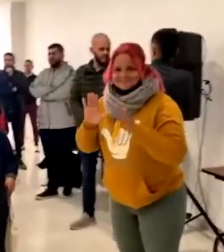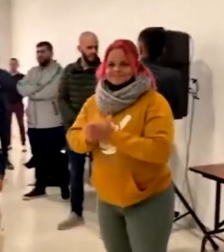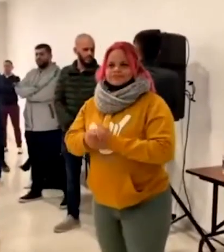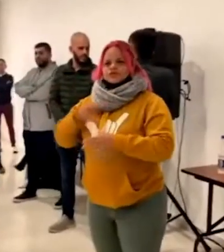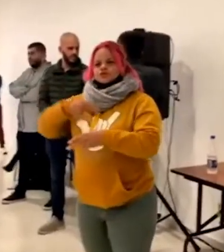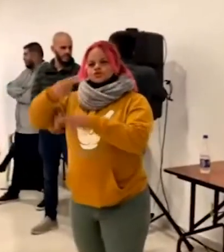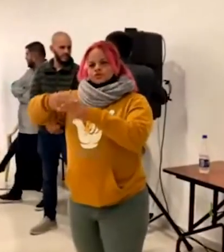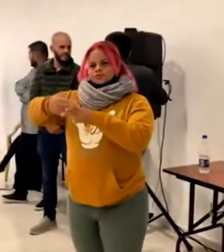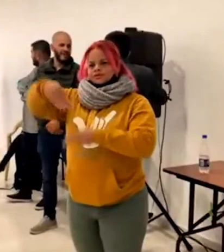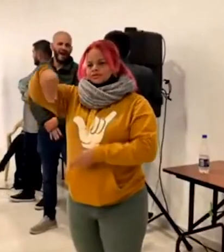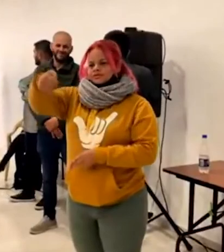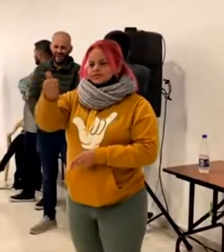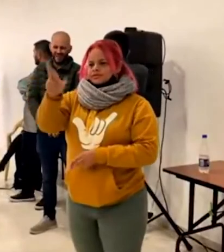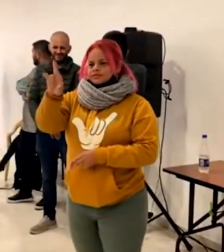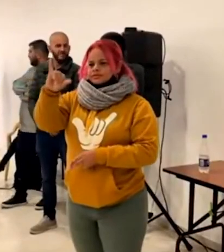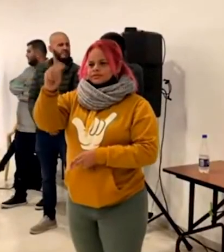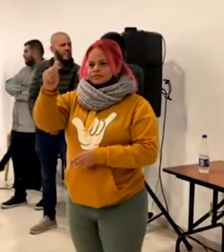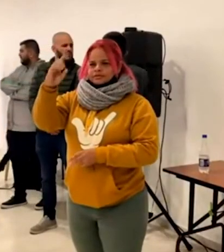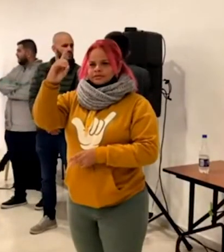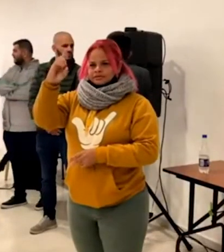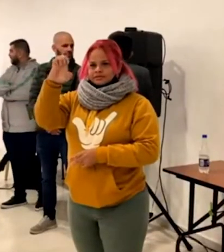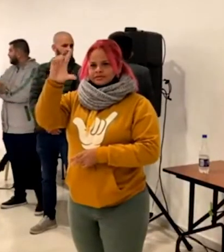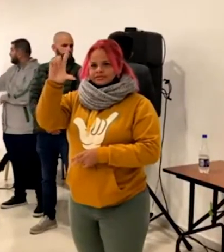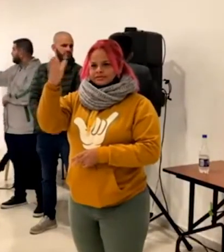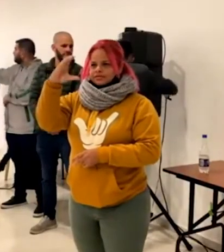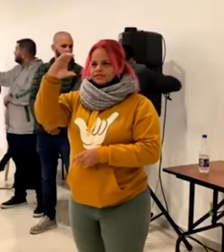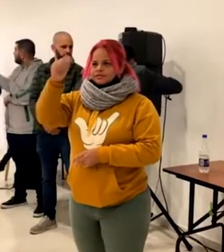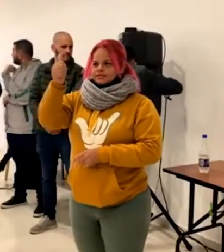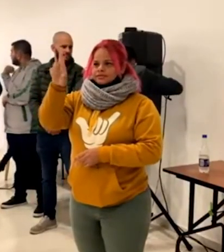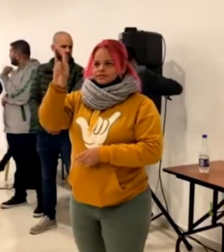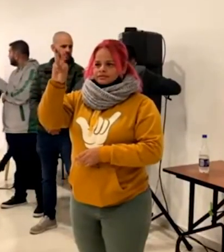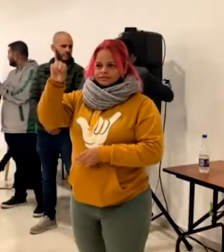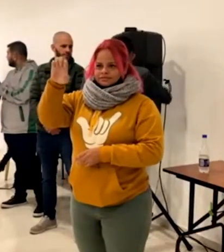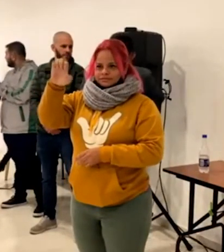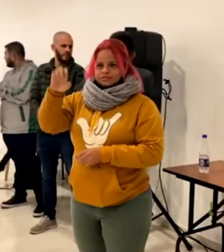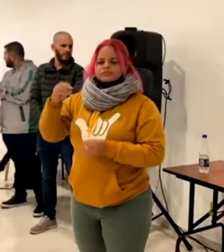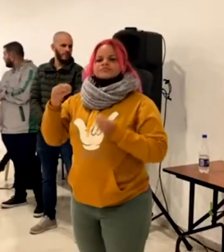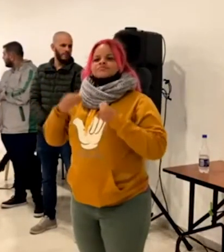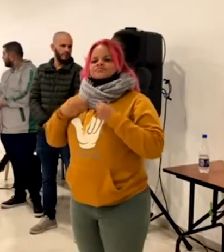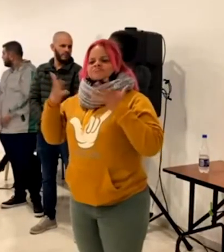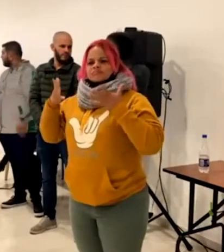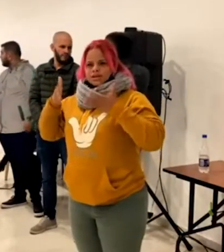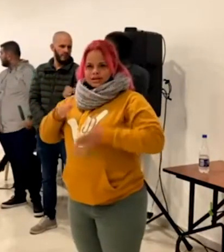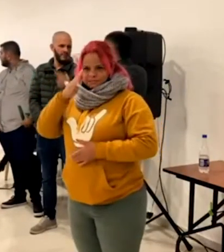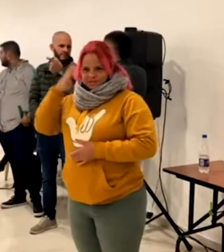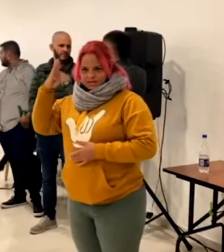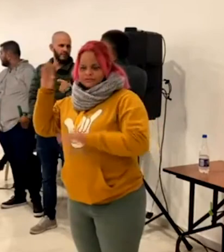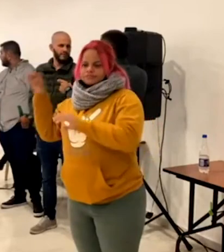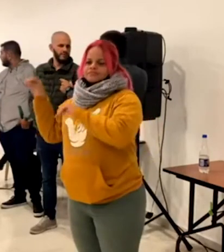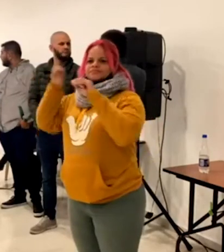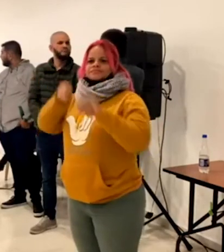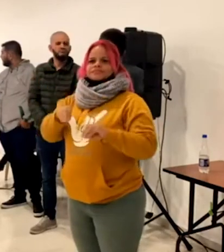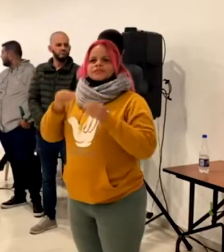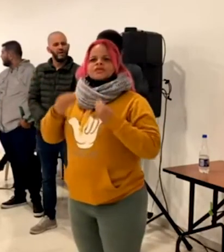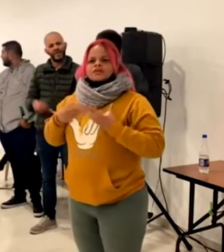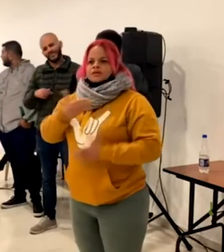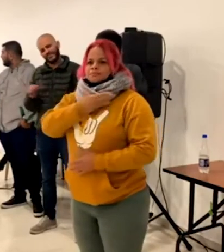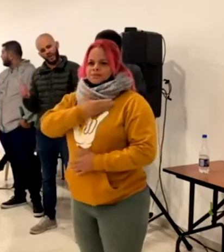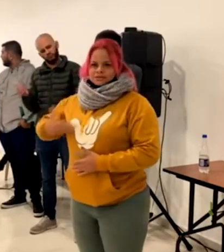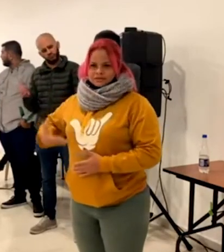pero muy buenos días un docente yo soy maría del carmen vivo